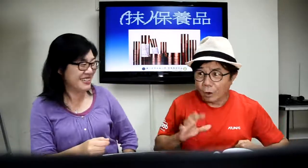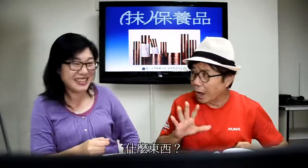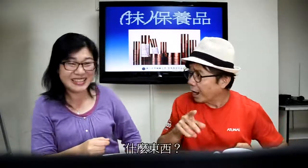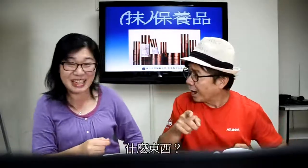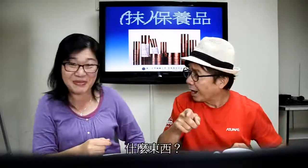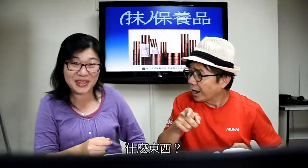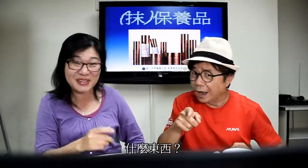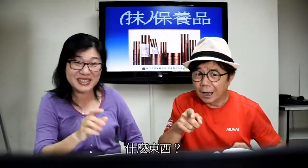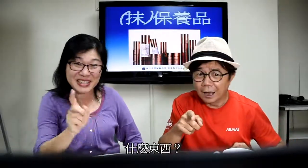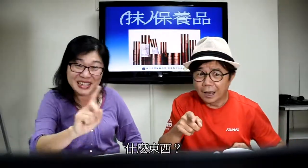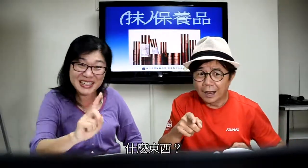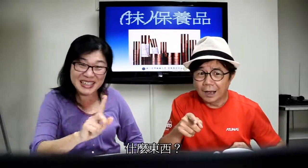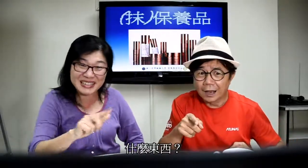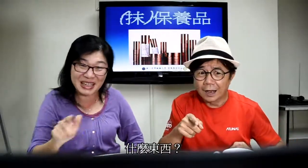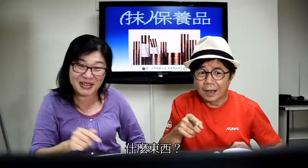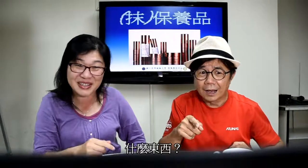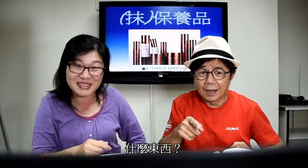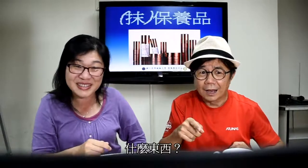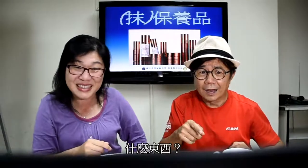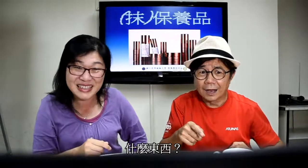什么东西？什么东西？